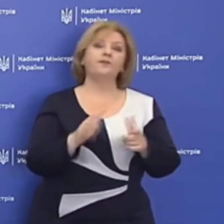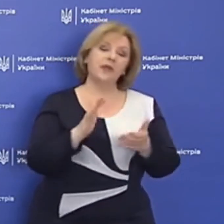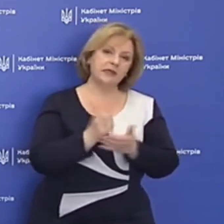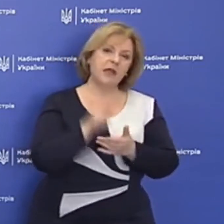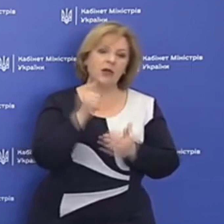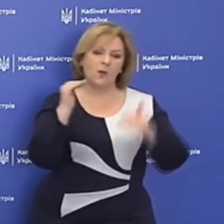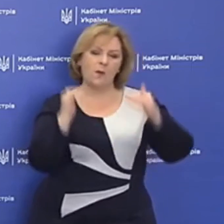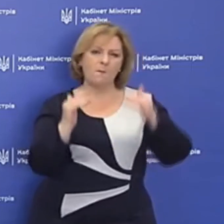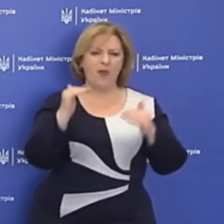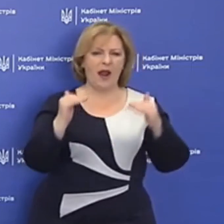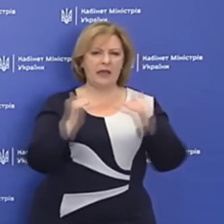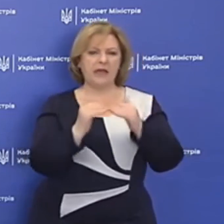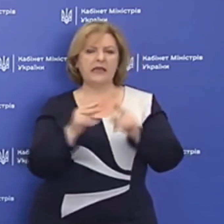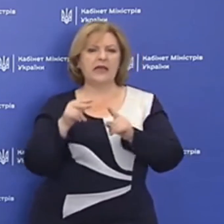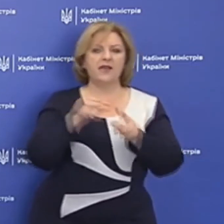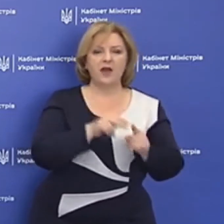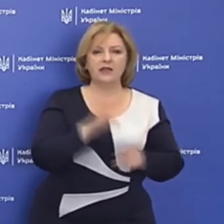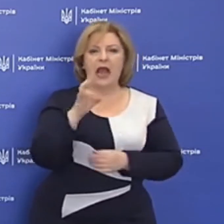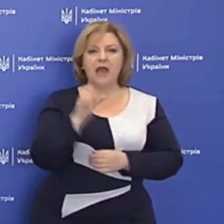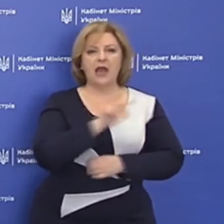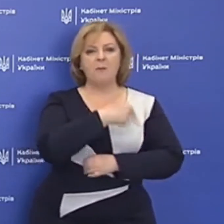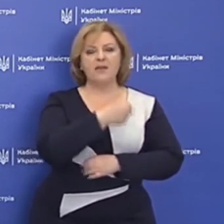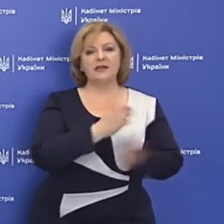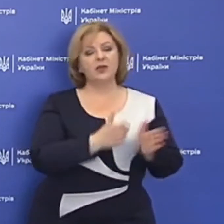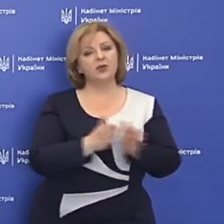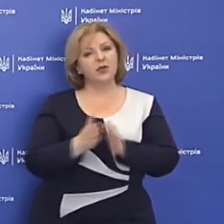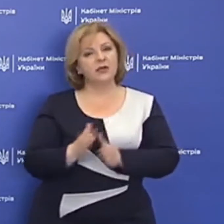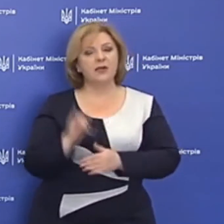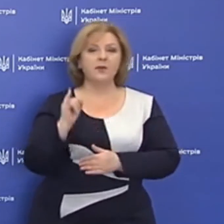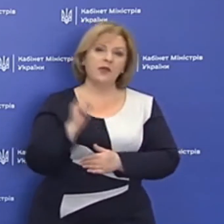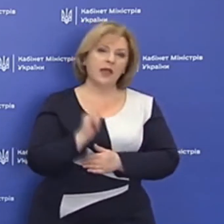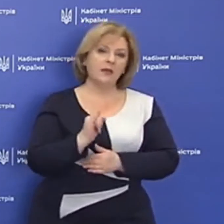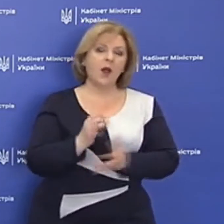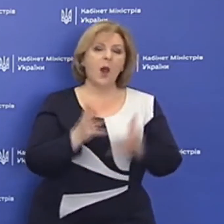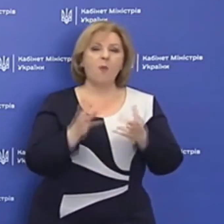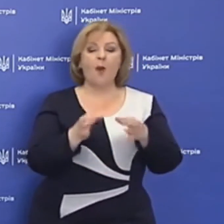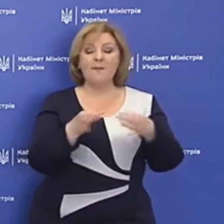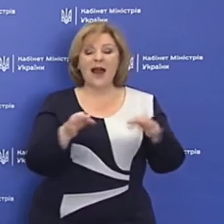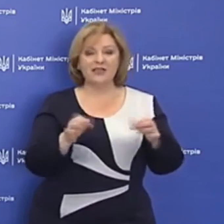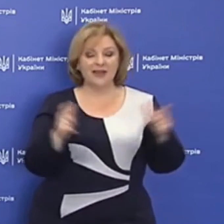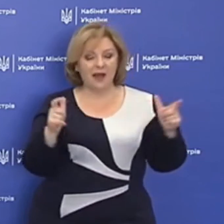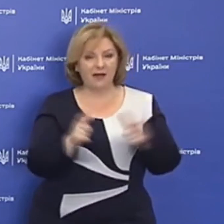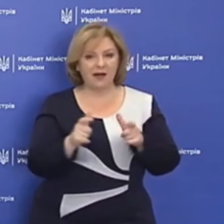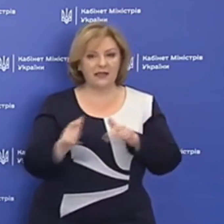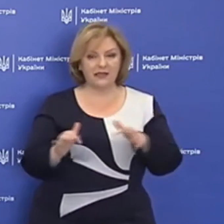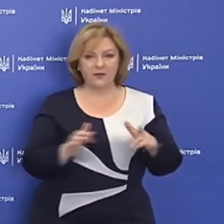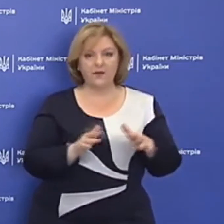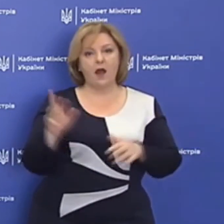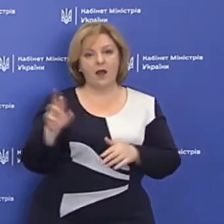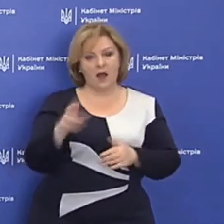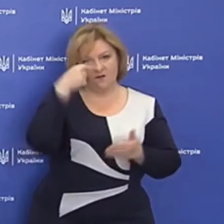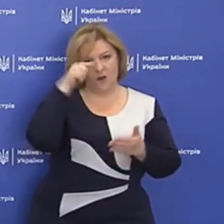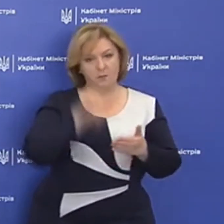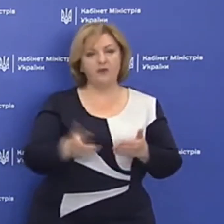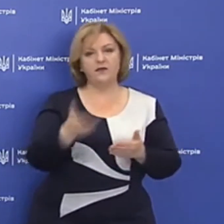той баланс і навантаження на медичну систему, і пом'якшення карантинних заходів, і я впевнений,